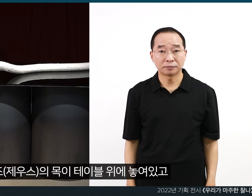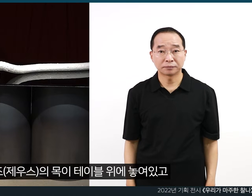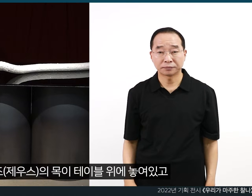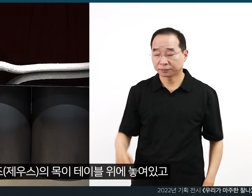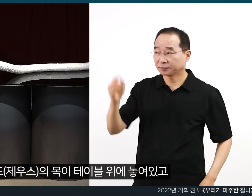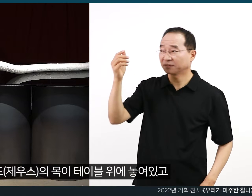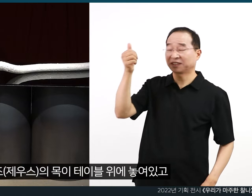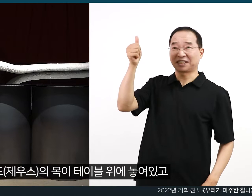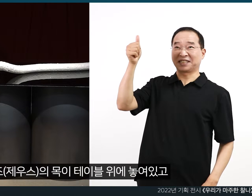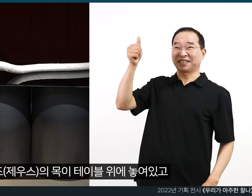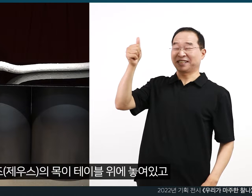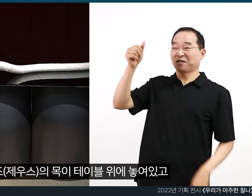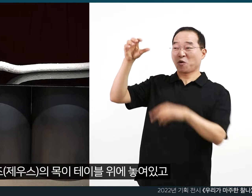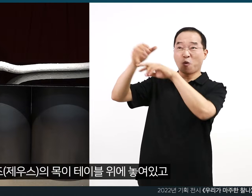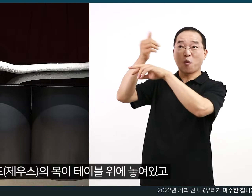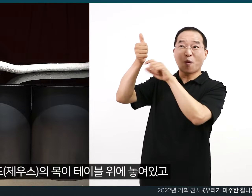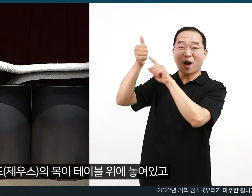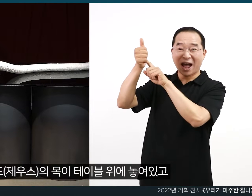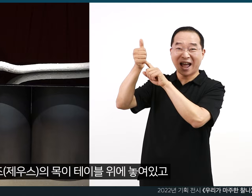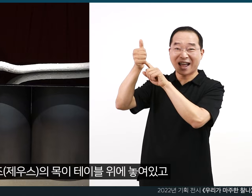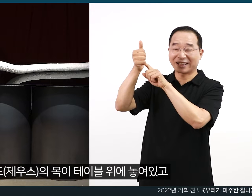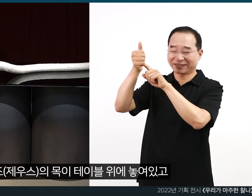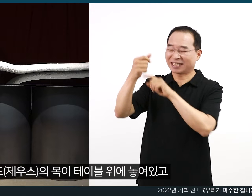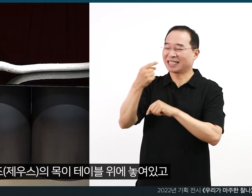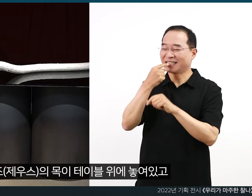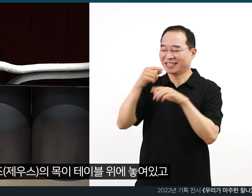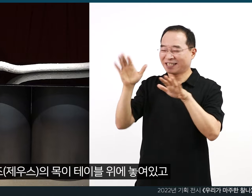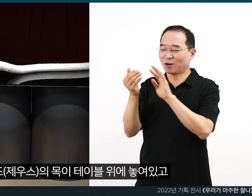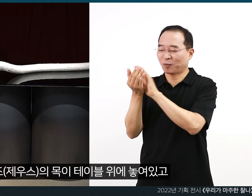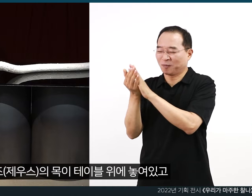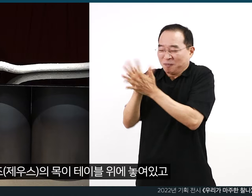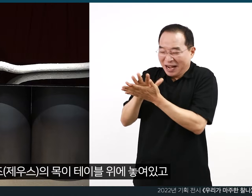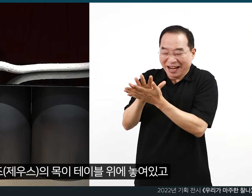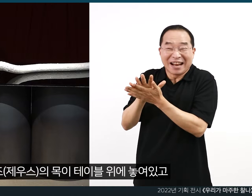백조의 목이 테이블 위에 놓여 있고